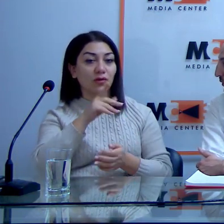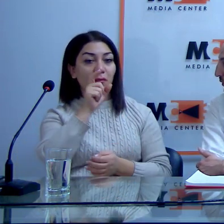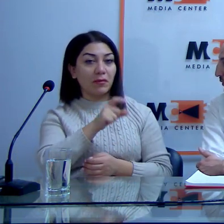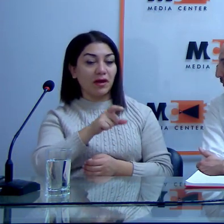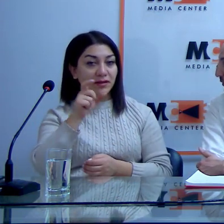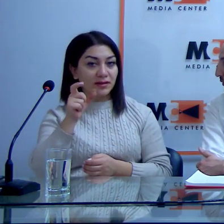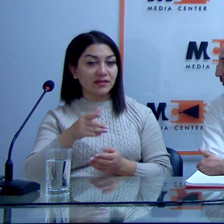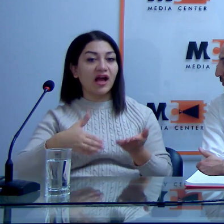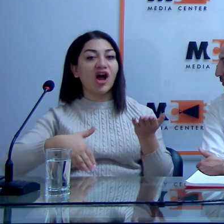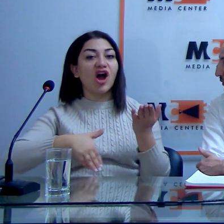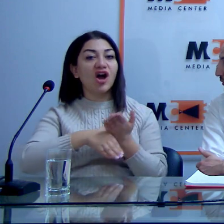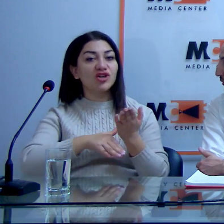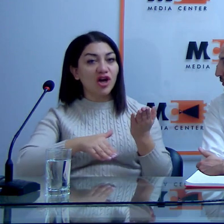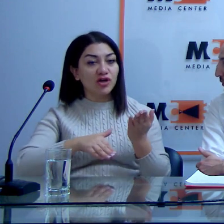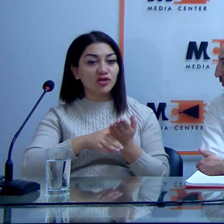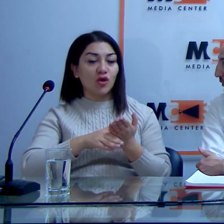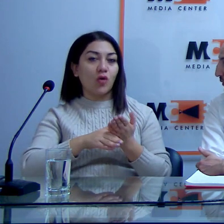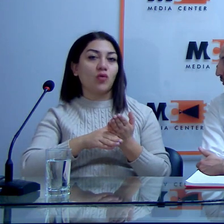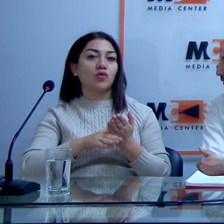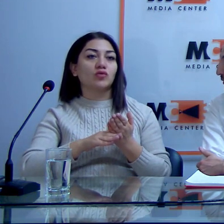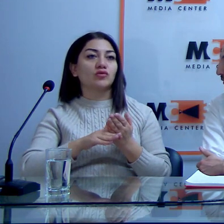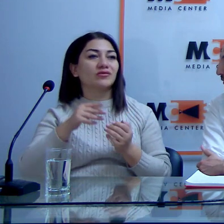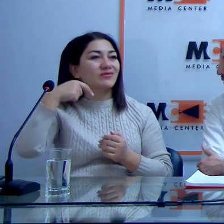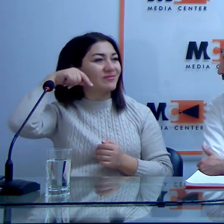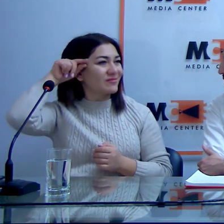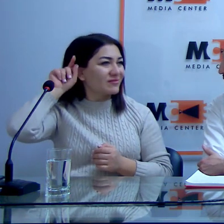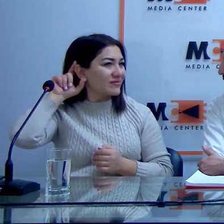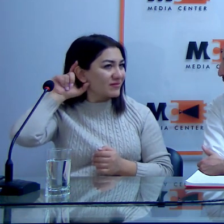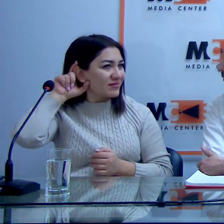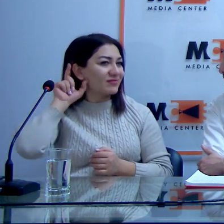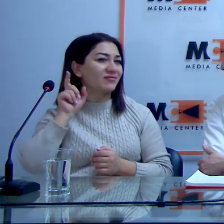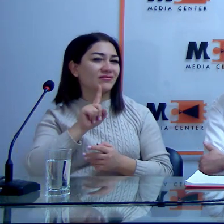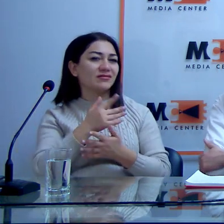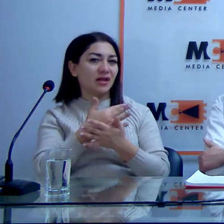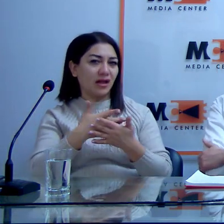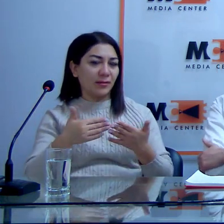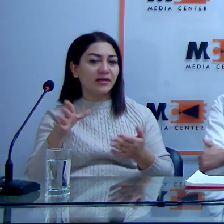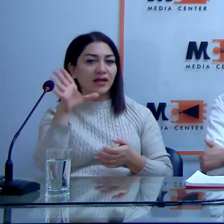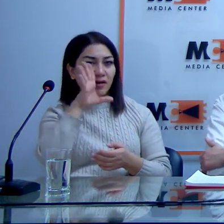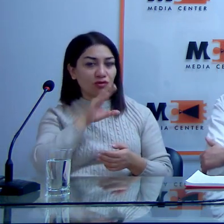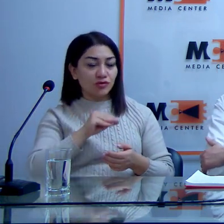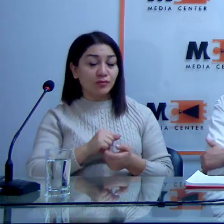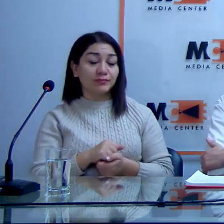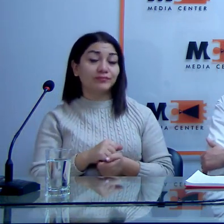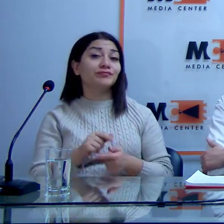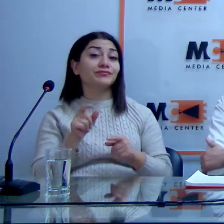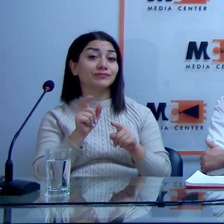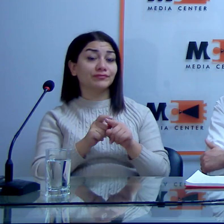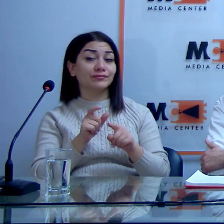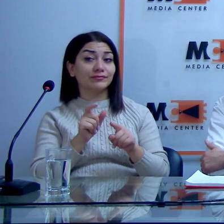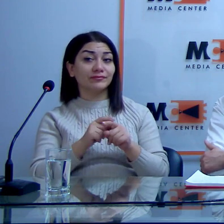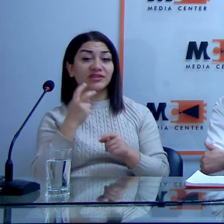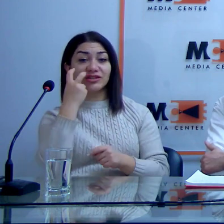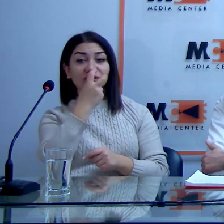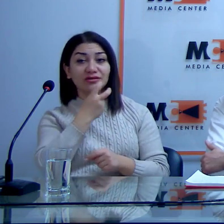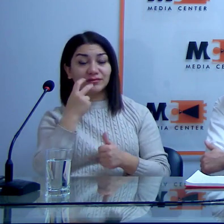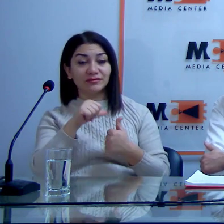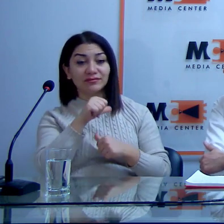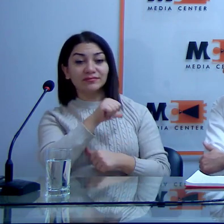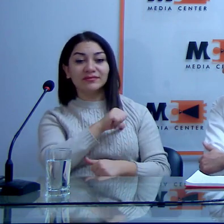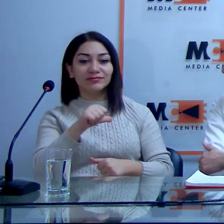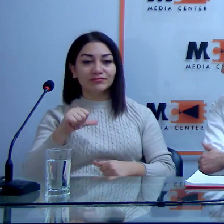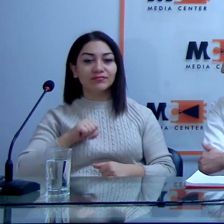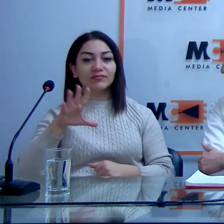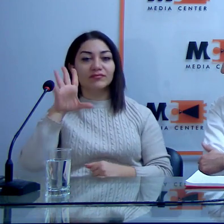անձանց աջակցող միջոցներ ունենալու հնարավորությունները, քանի որ խոսքային թերապիայի ձեռք ինքնուրույն խոսքի